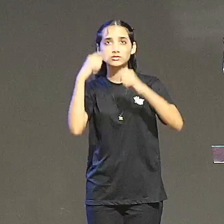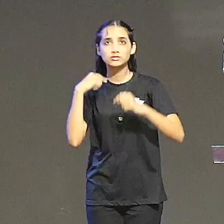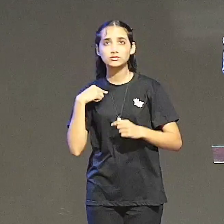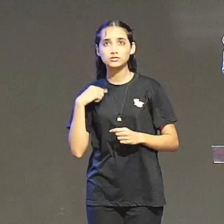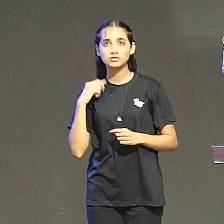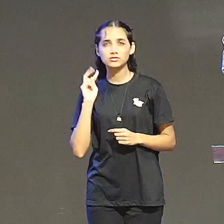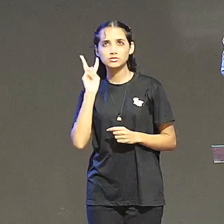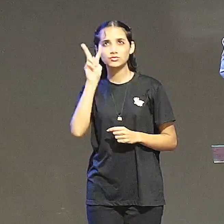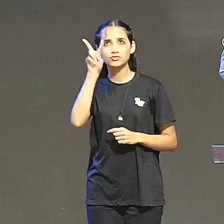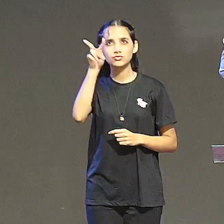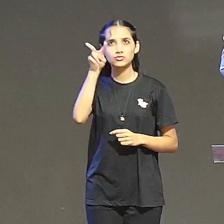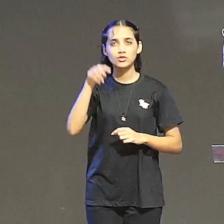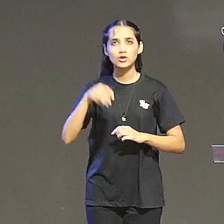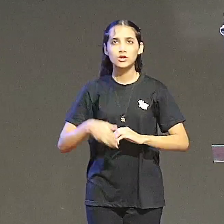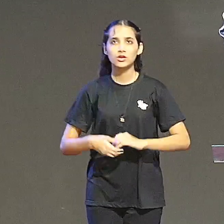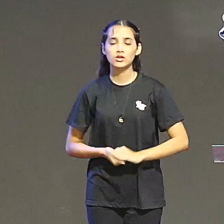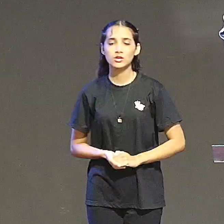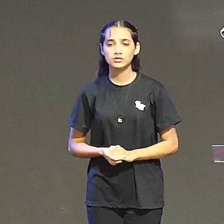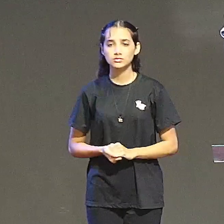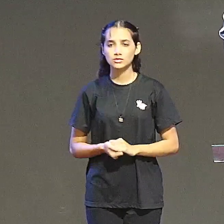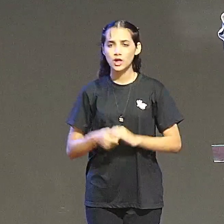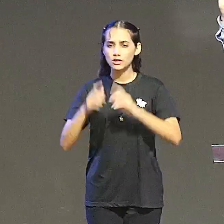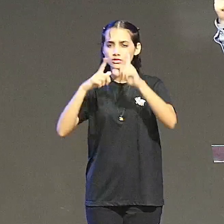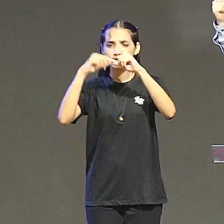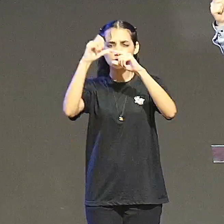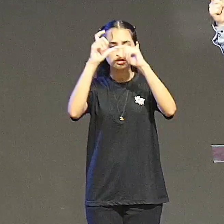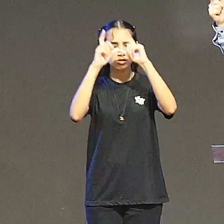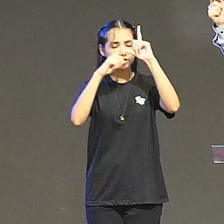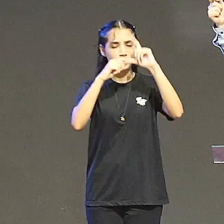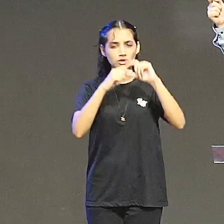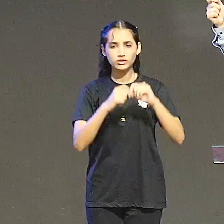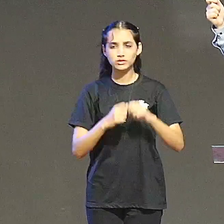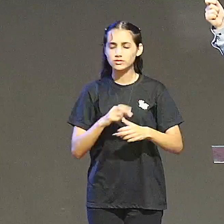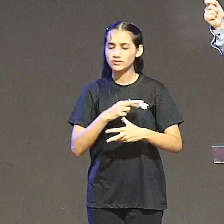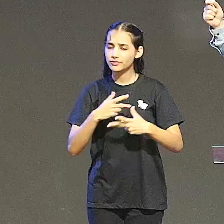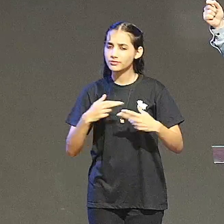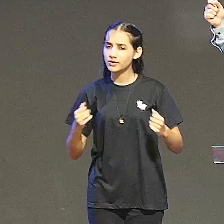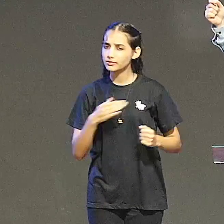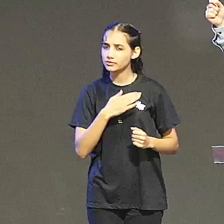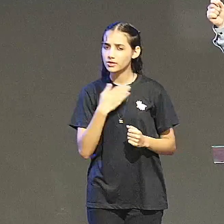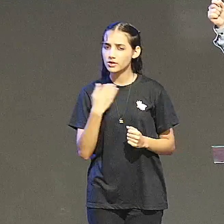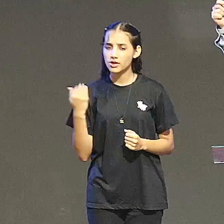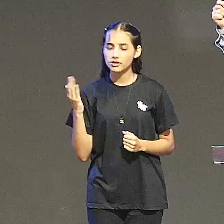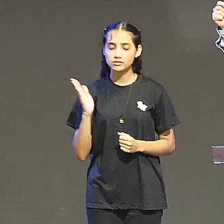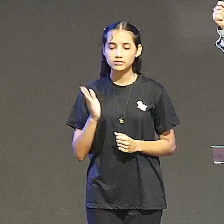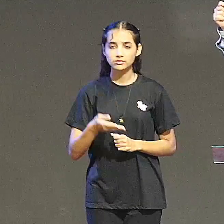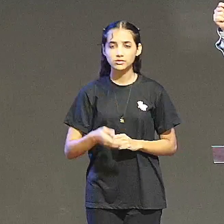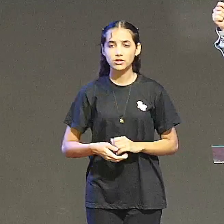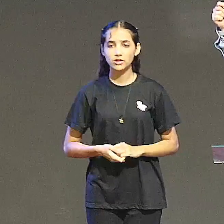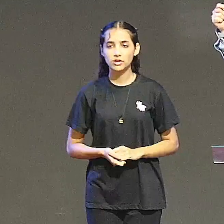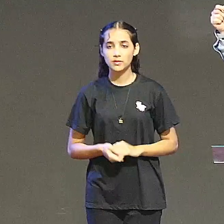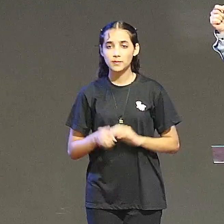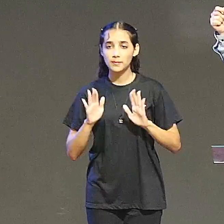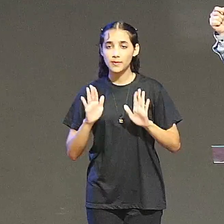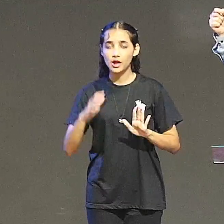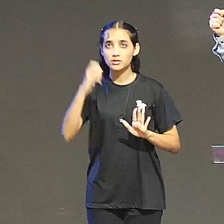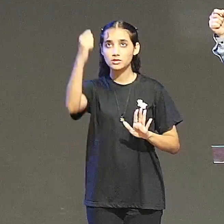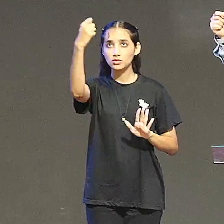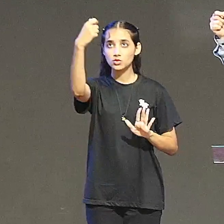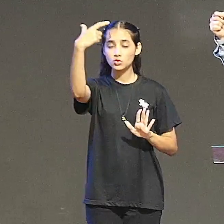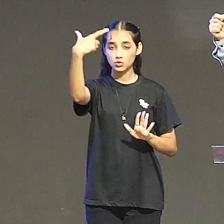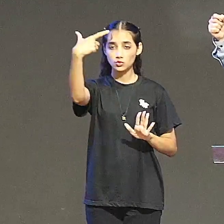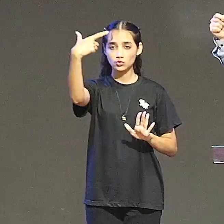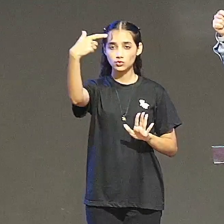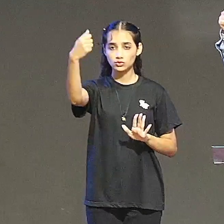estrelas que elas já morreram mas elas estão tão distantes que a luz dela viajando na velocidade da